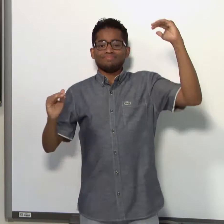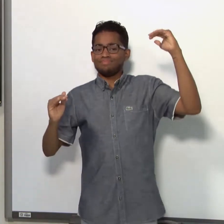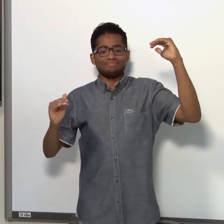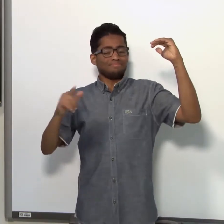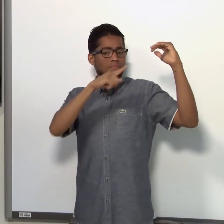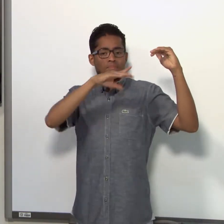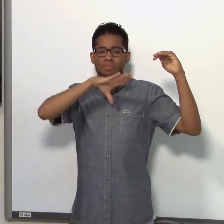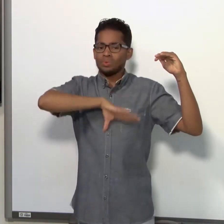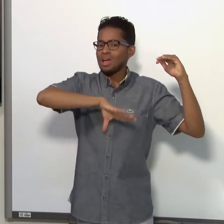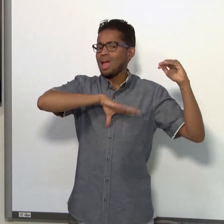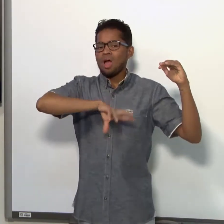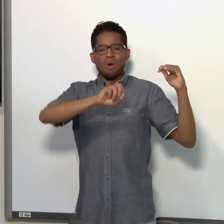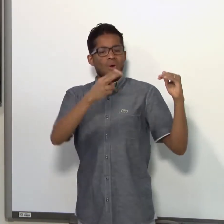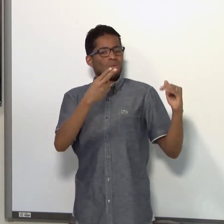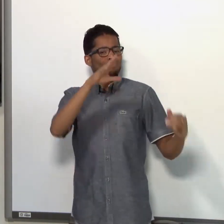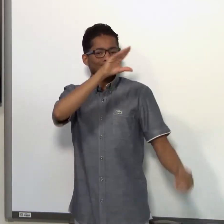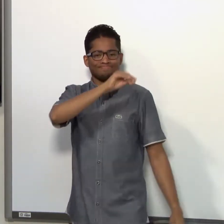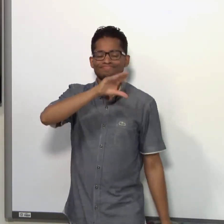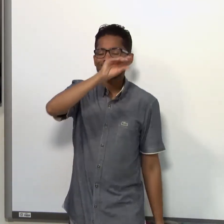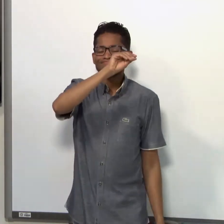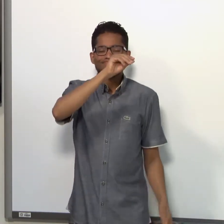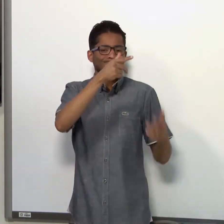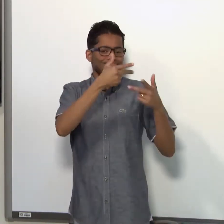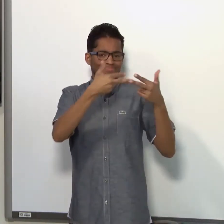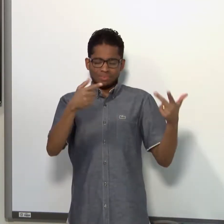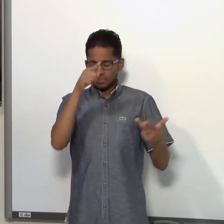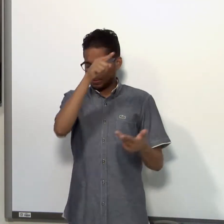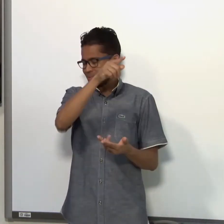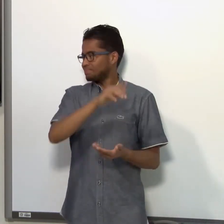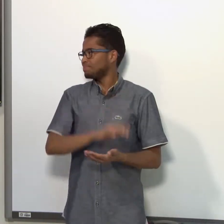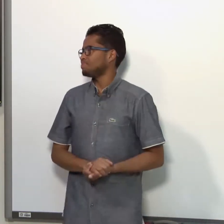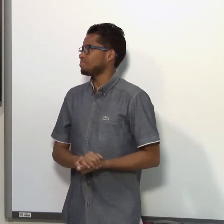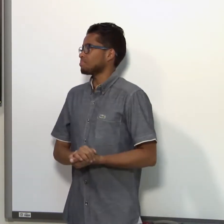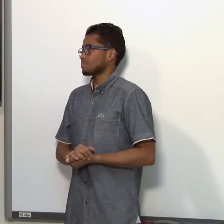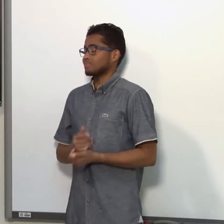o português, oral, ainda superior.